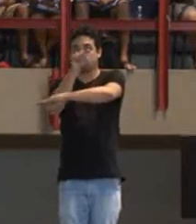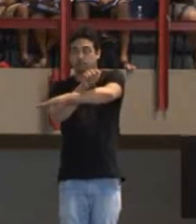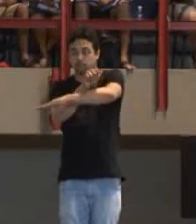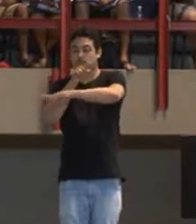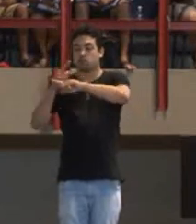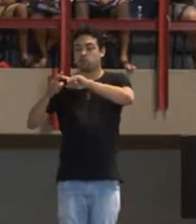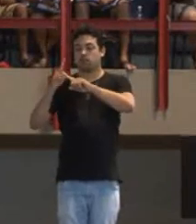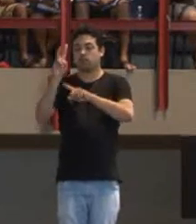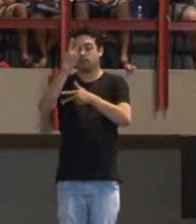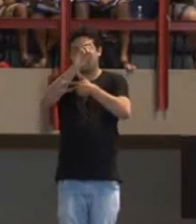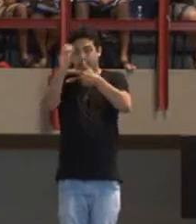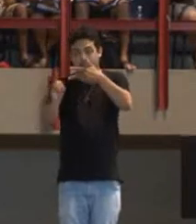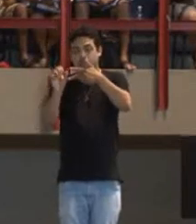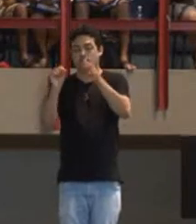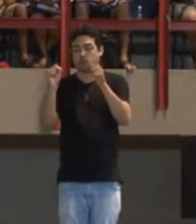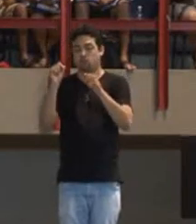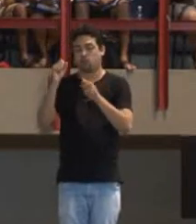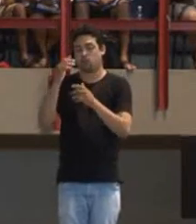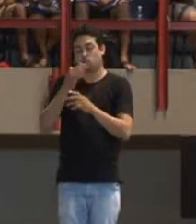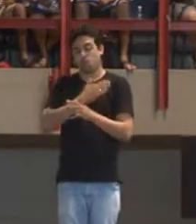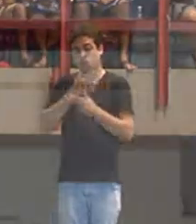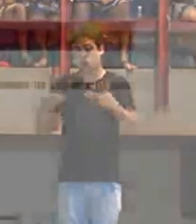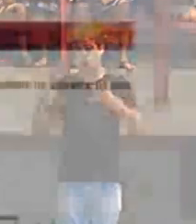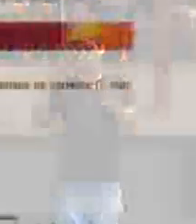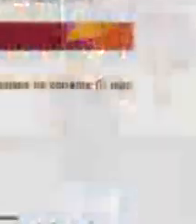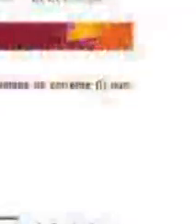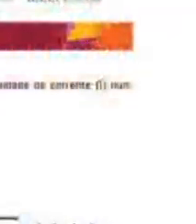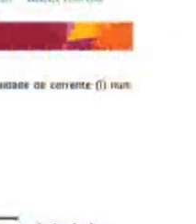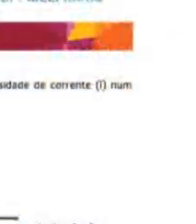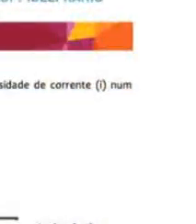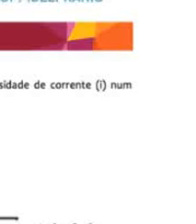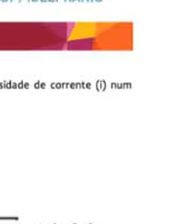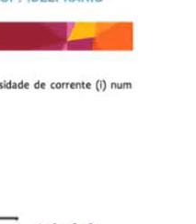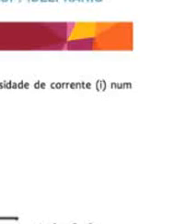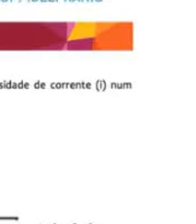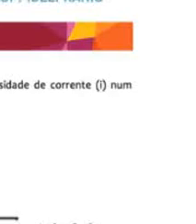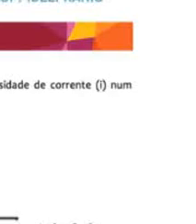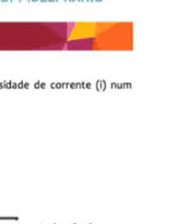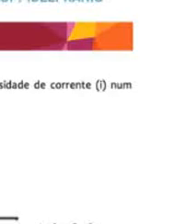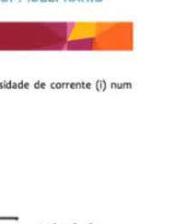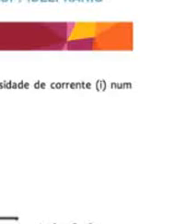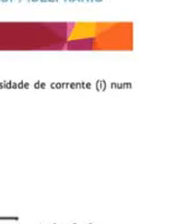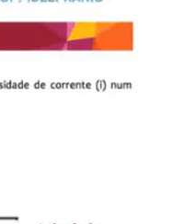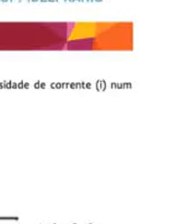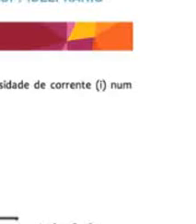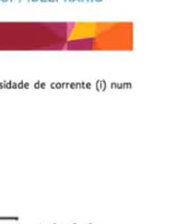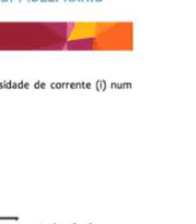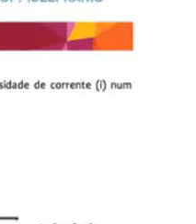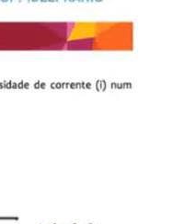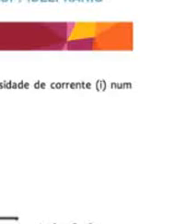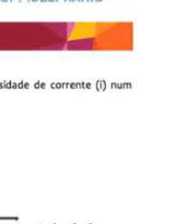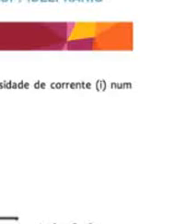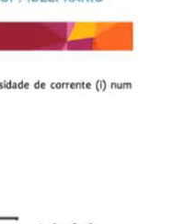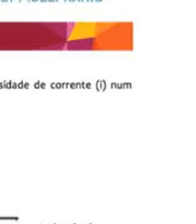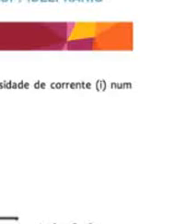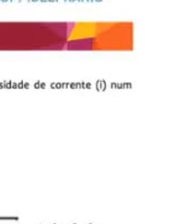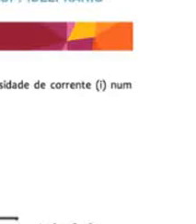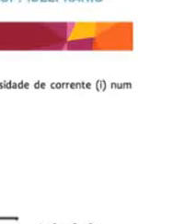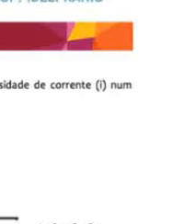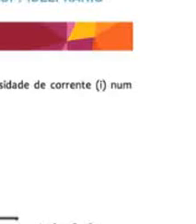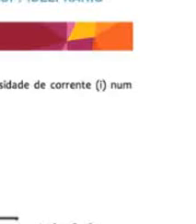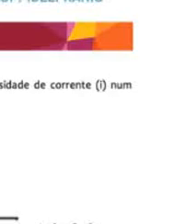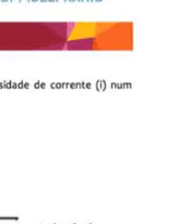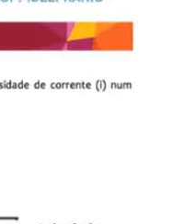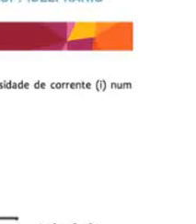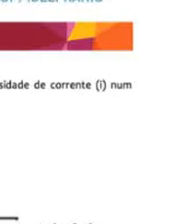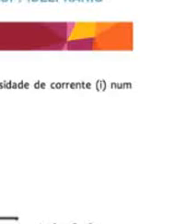de gráfico. Vamos tentar entender. Os gráficos a seguir representam a tensão, que é